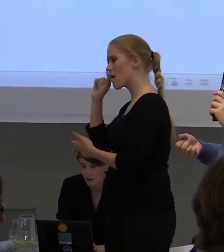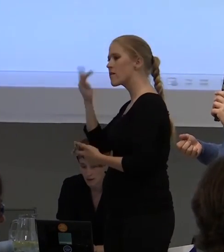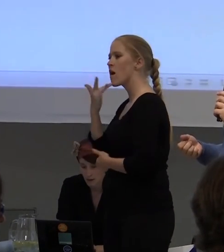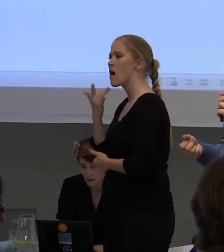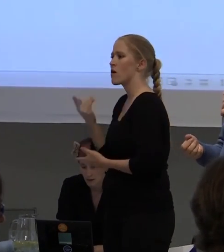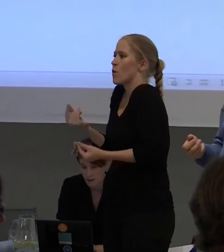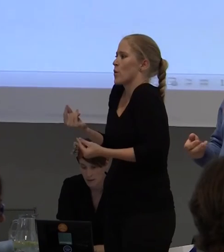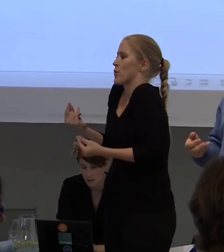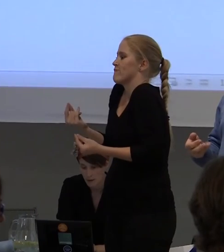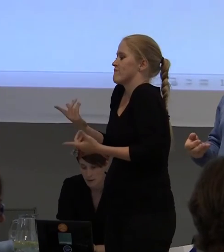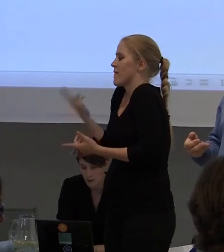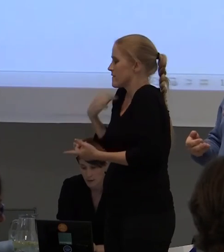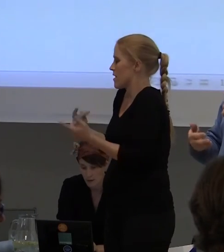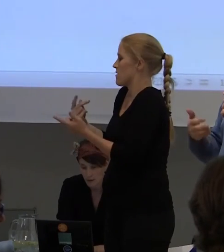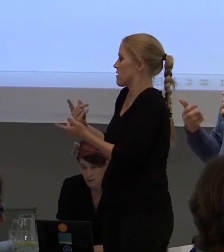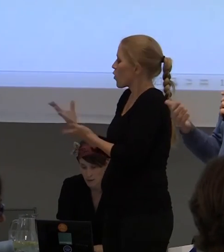aby to byla